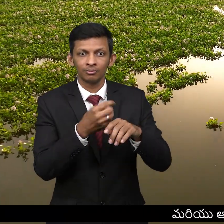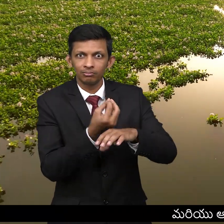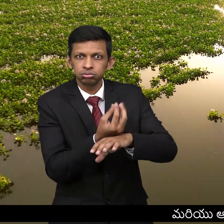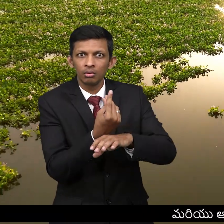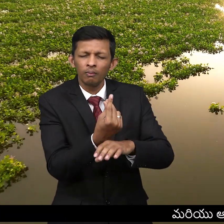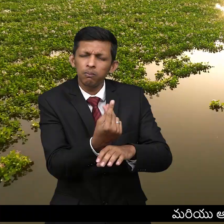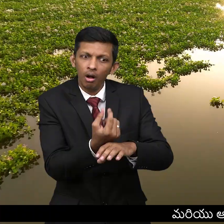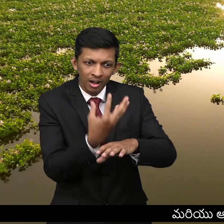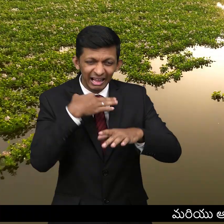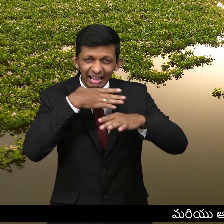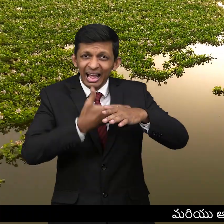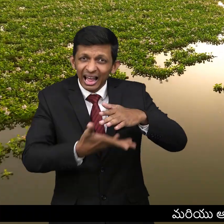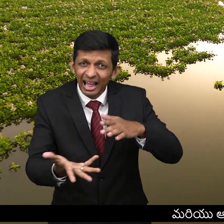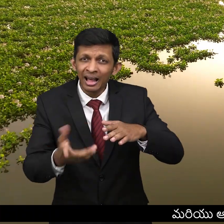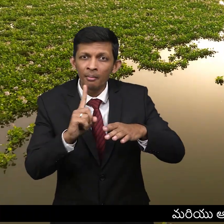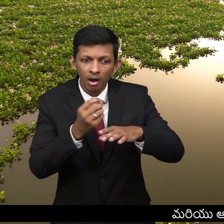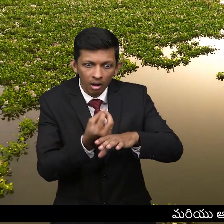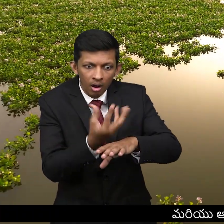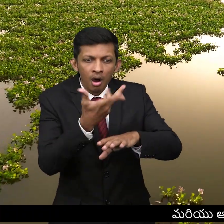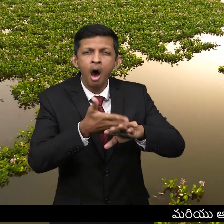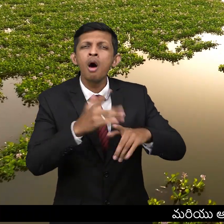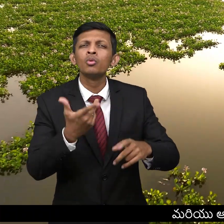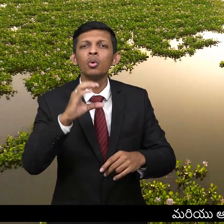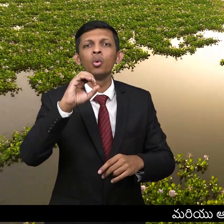మరియు ఆక్సిజన్ను తగ్గిస్తుంది.